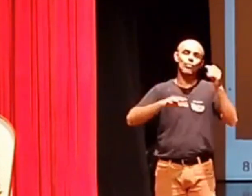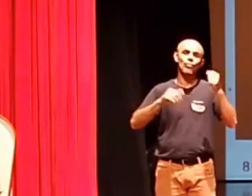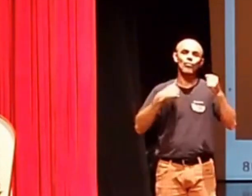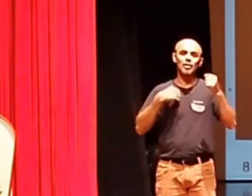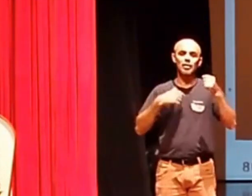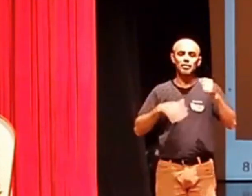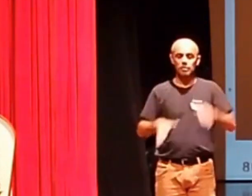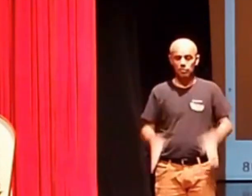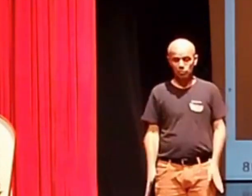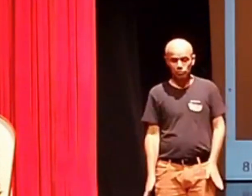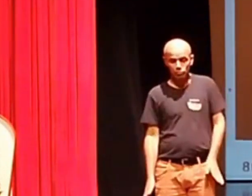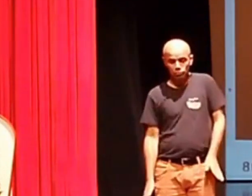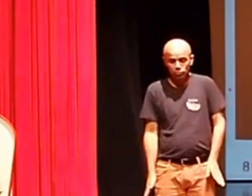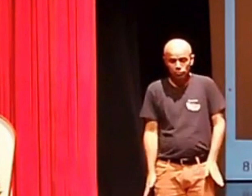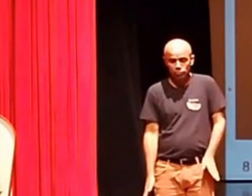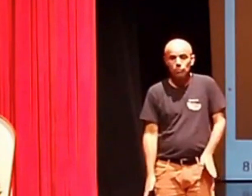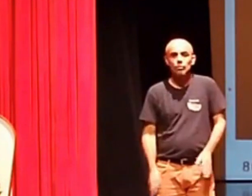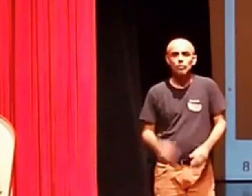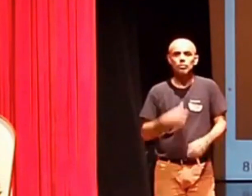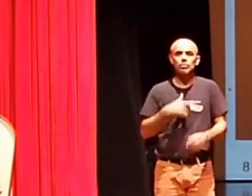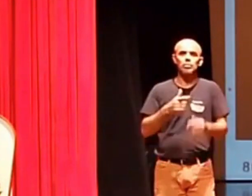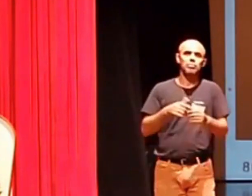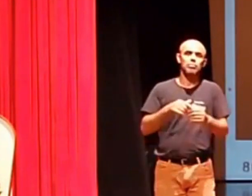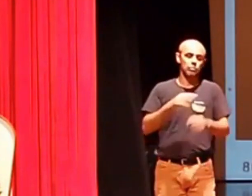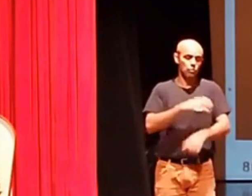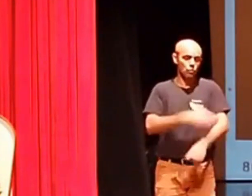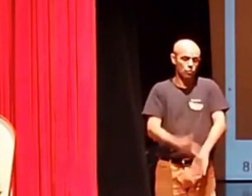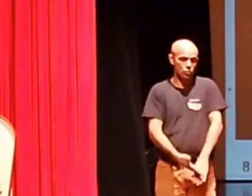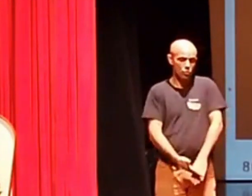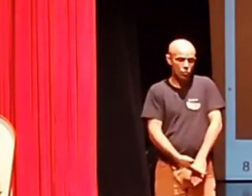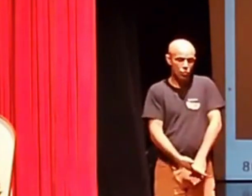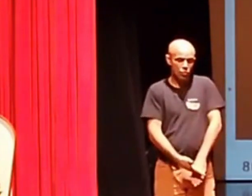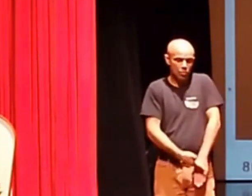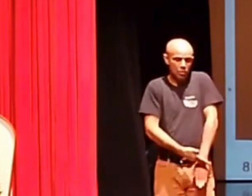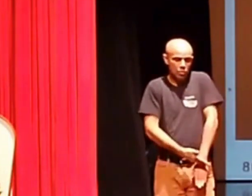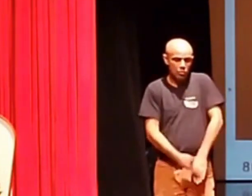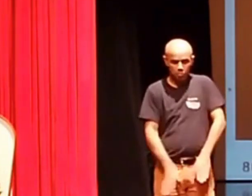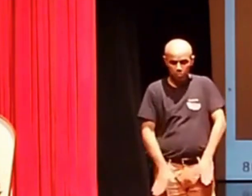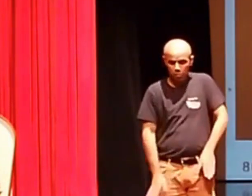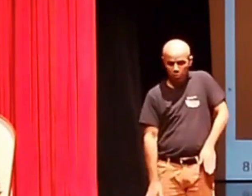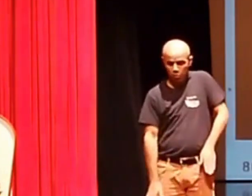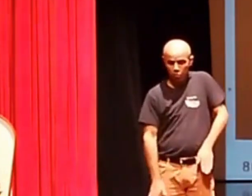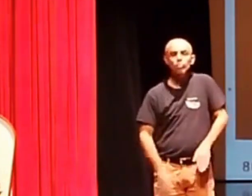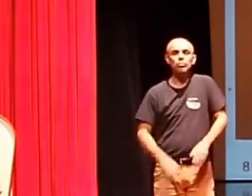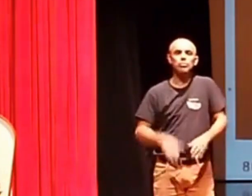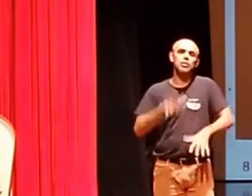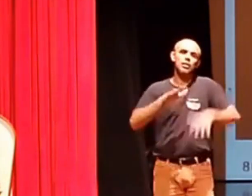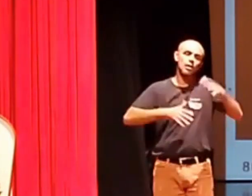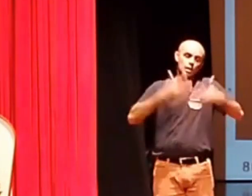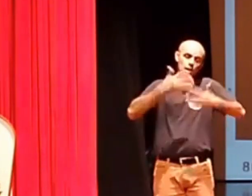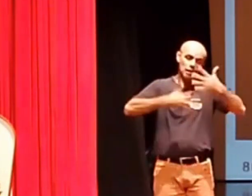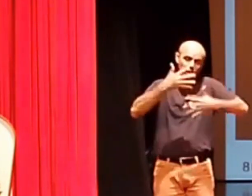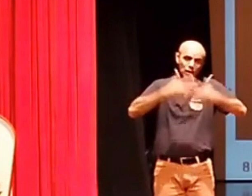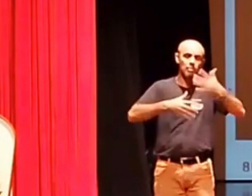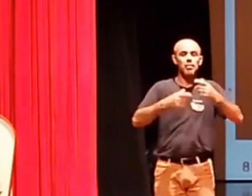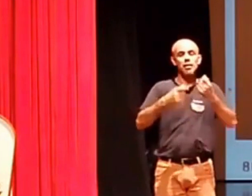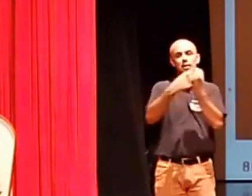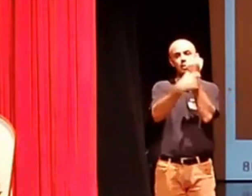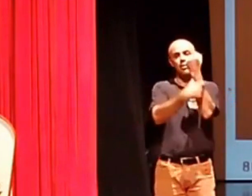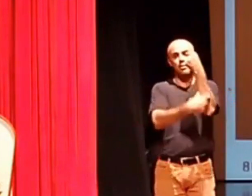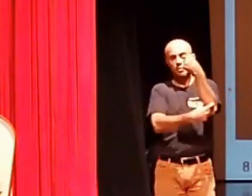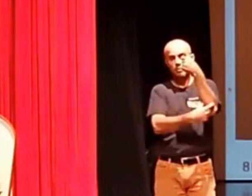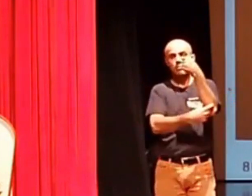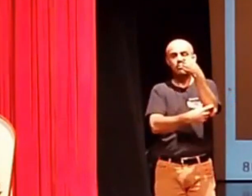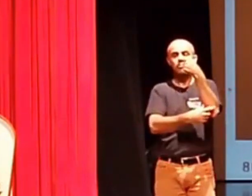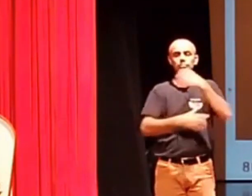essa pessoa tenha nascido, de repente com um membro mais curto. E aí isso está causando essa alteração estrutural.